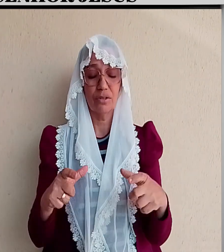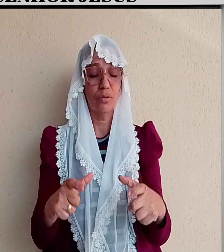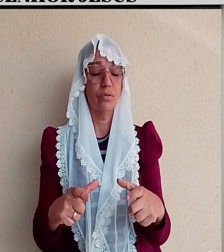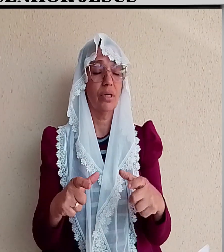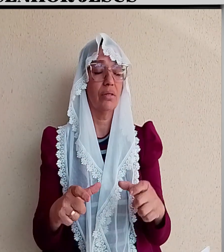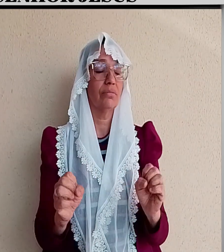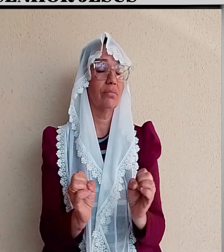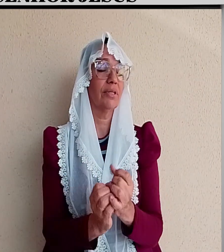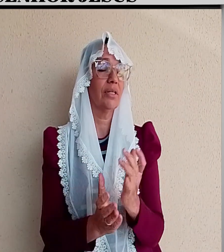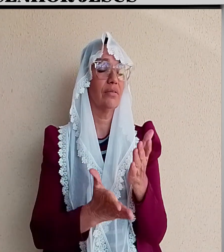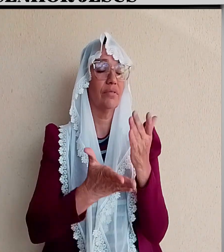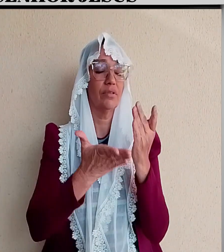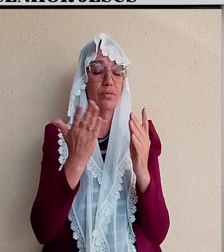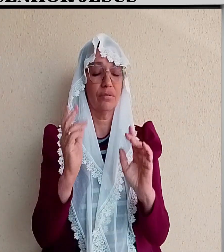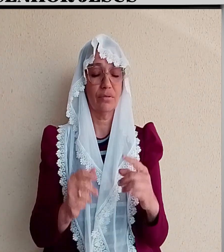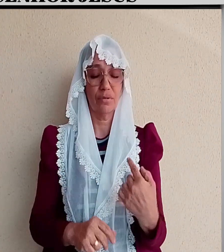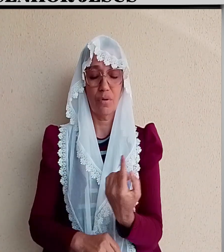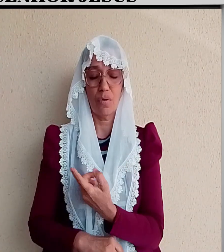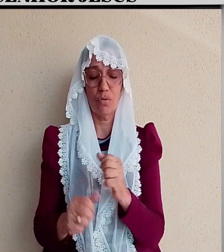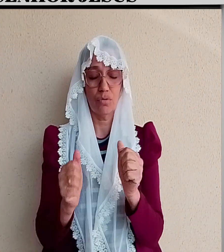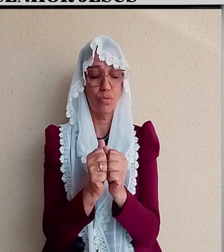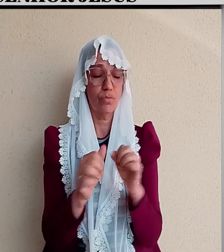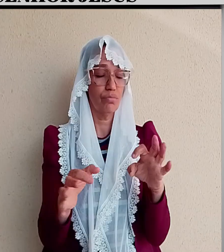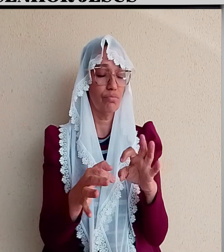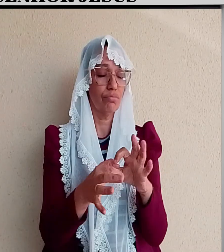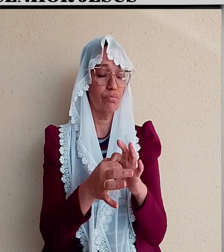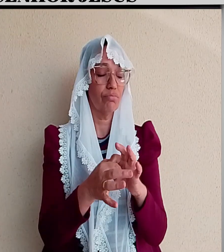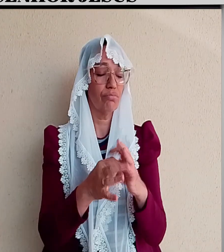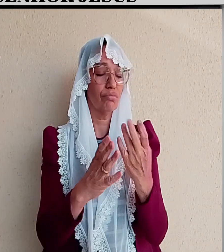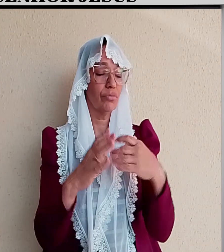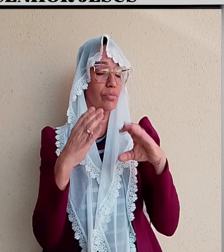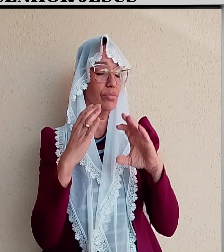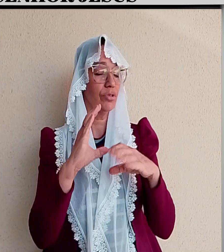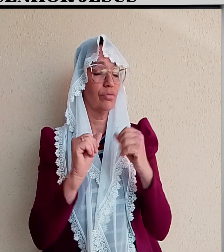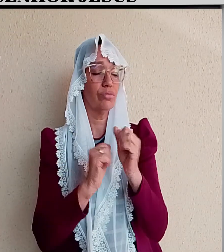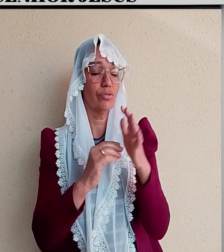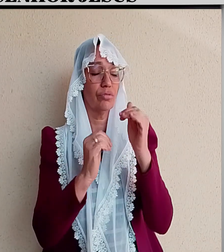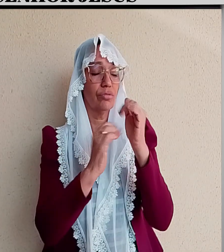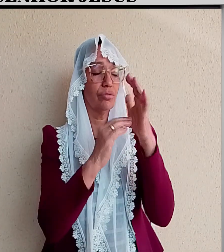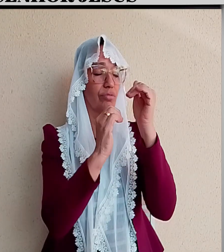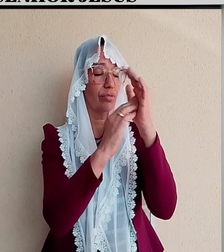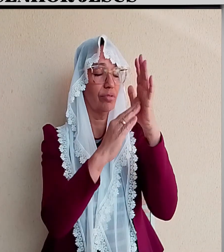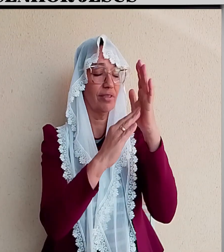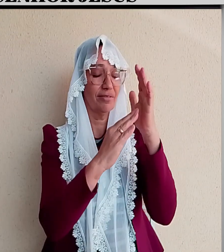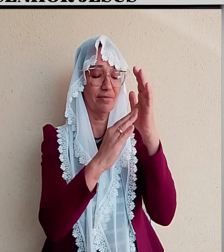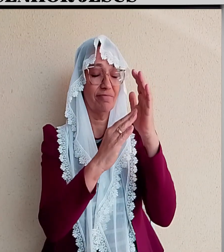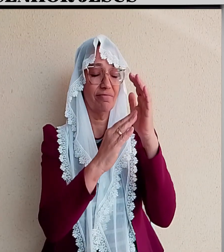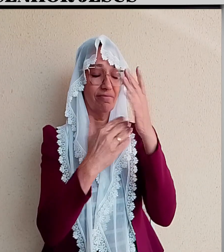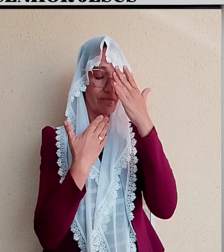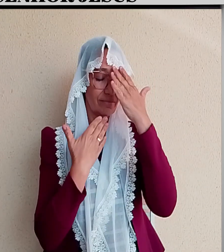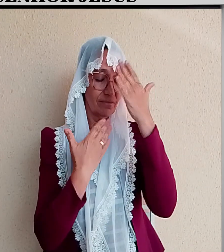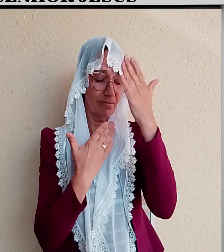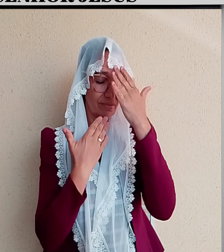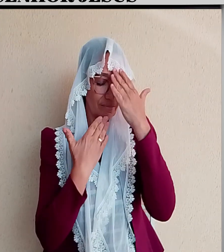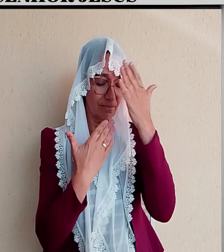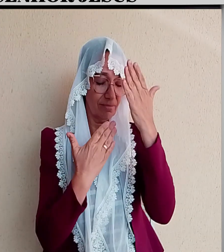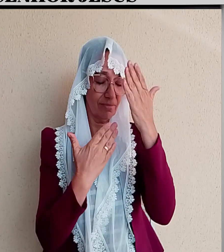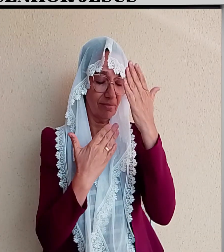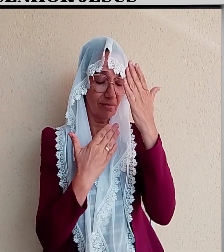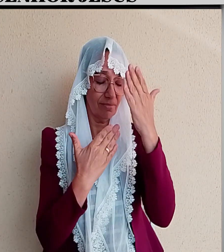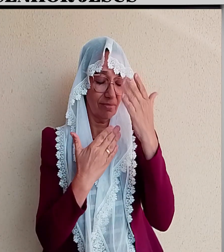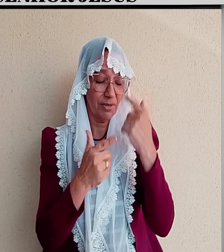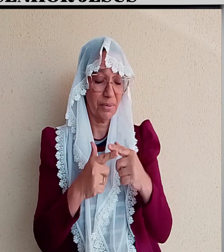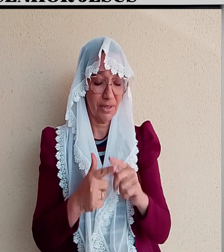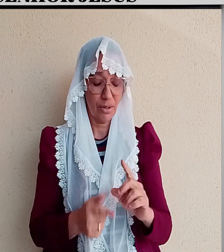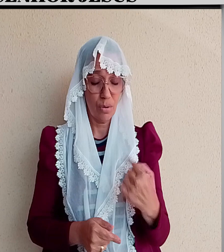se reunir aqui, louvar a ti, cantar, te louvar na beleza da tua santidade. Te agradecemos por poder congregar, falar